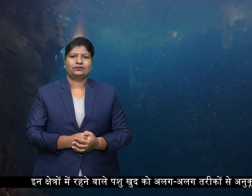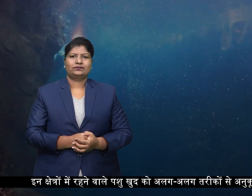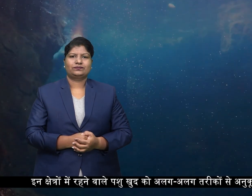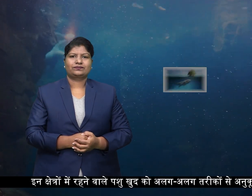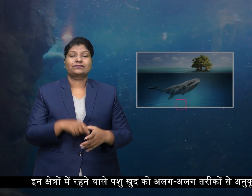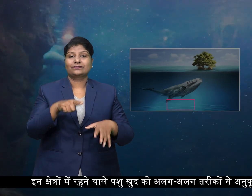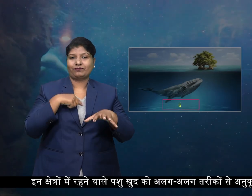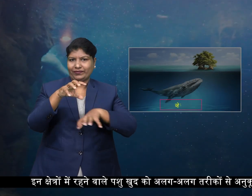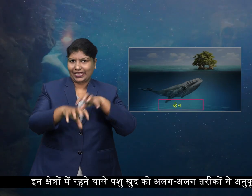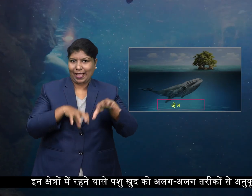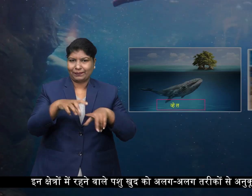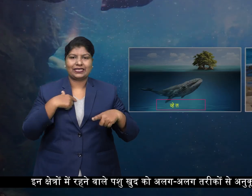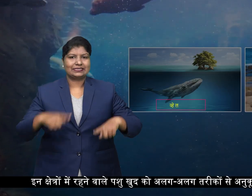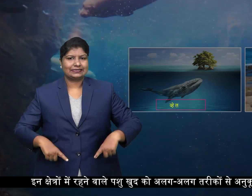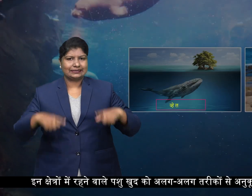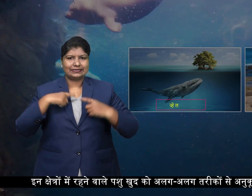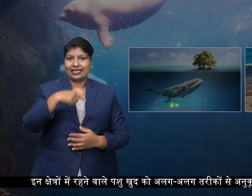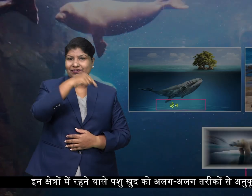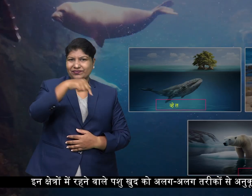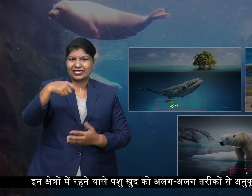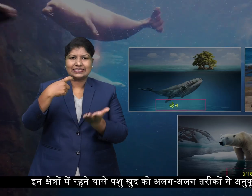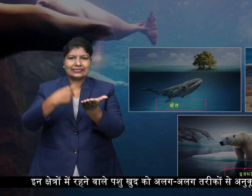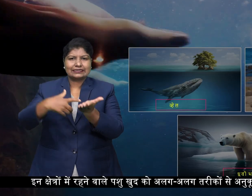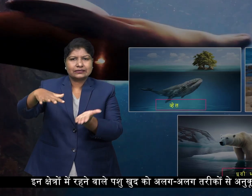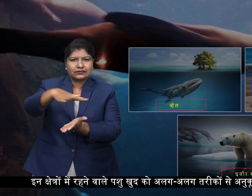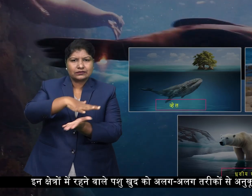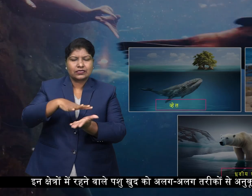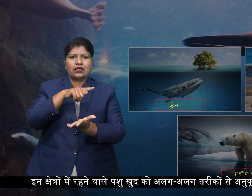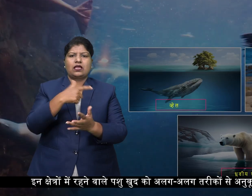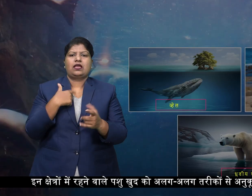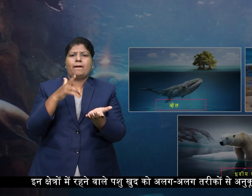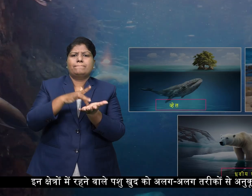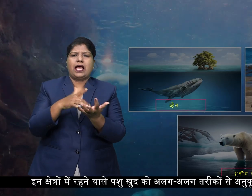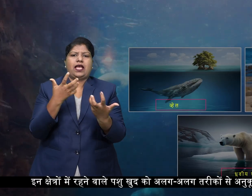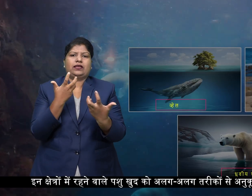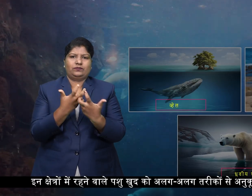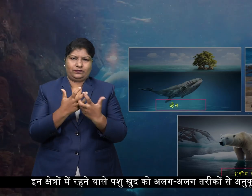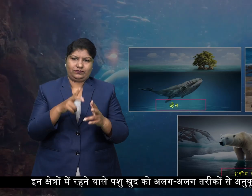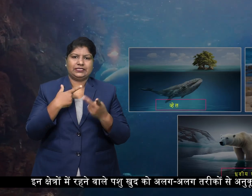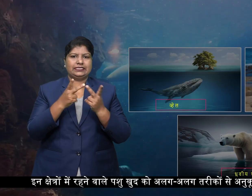इन क्षेत्रों में रहने वाले पशु खुद को अलग-अलग तरीकों से अनुकूलित करते हैं।